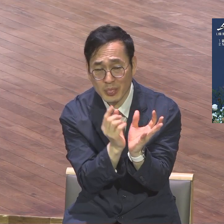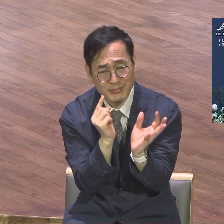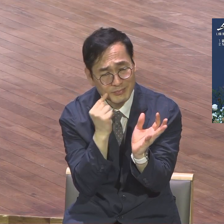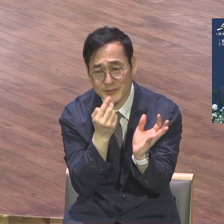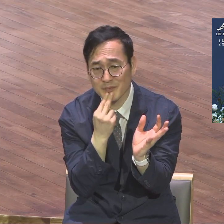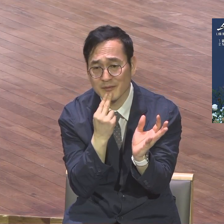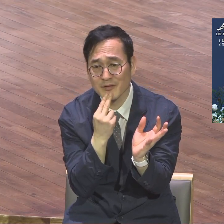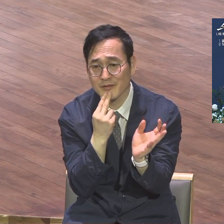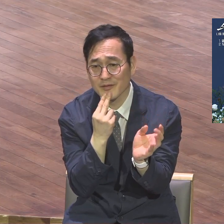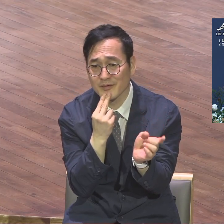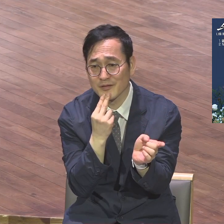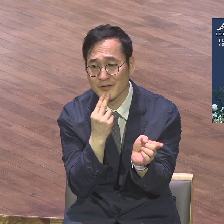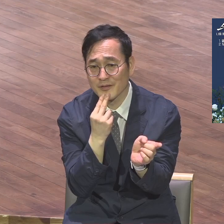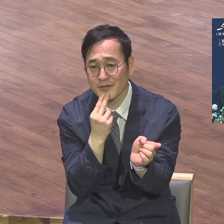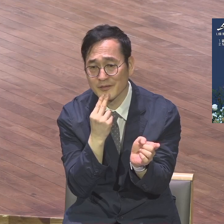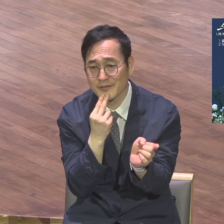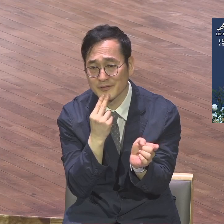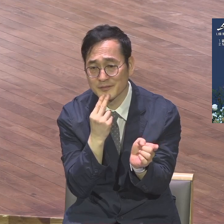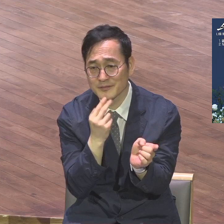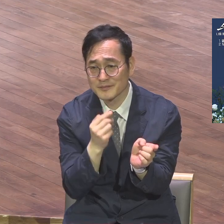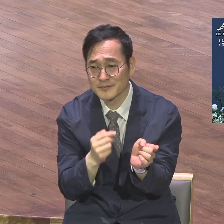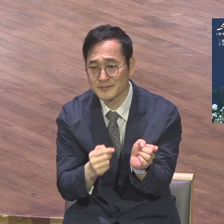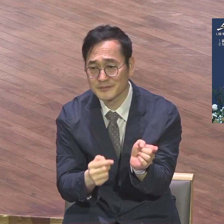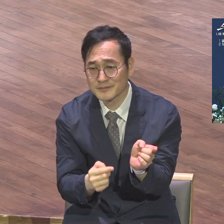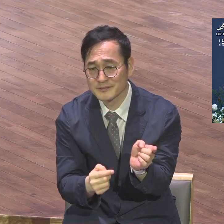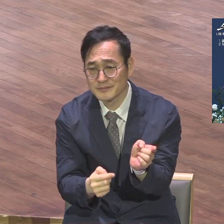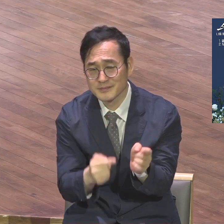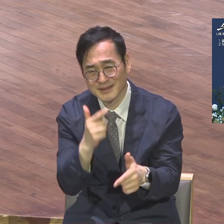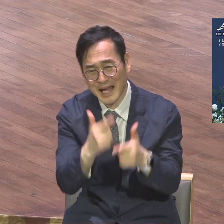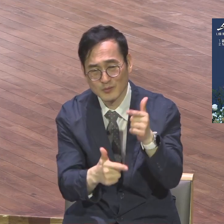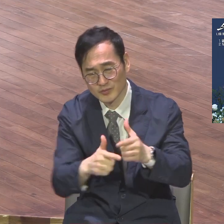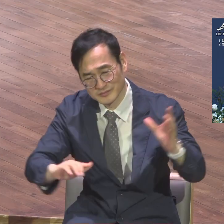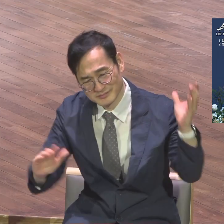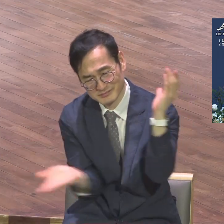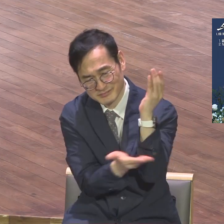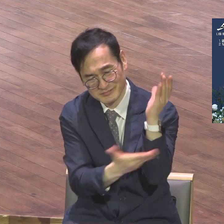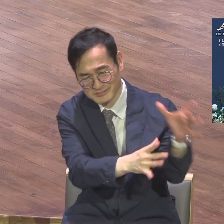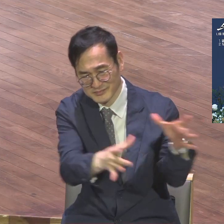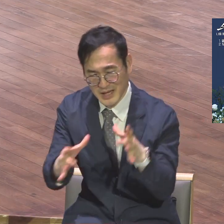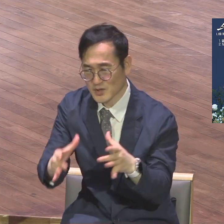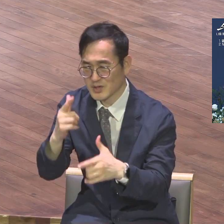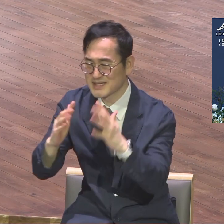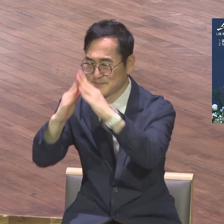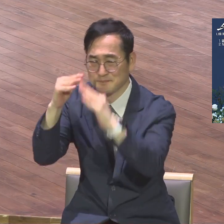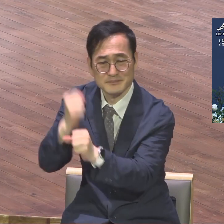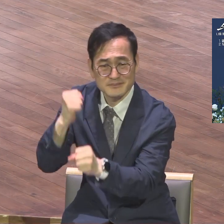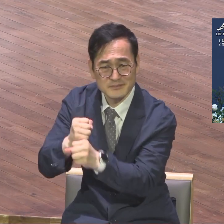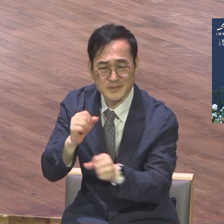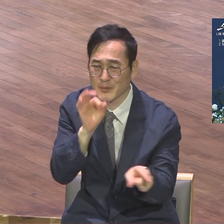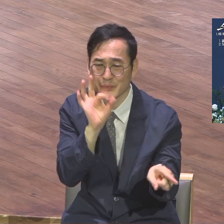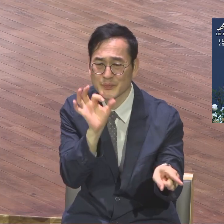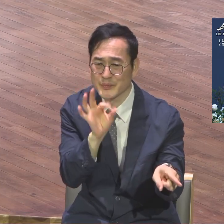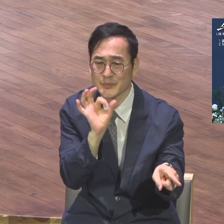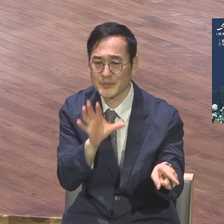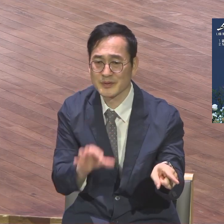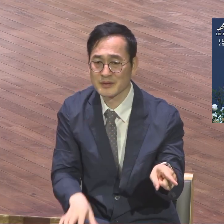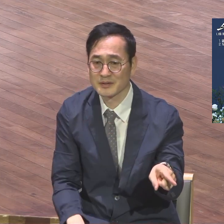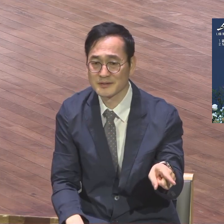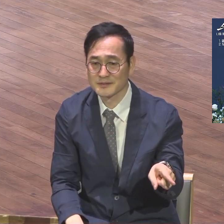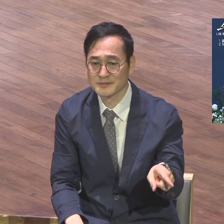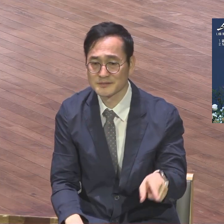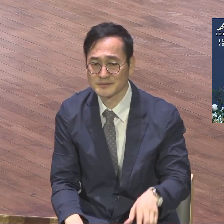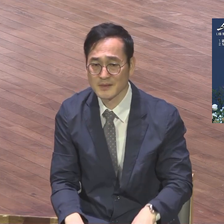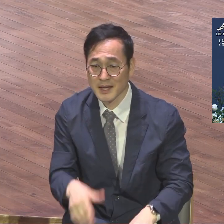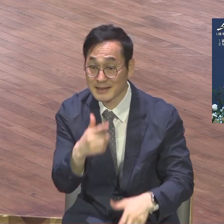아니에요. 땔감이나 건축용으로 전혀 쓸 수가 없어요. 이 무화과 나무는 단 한